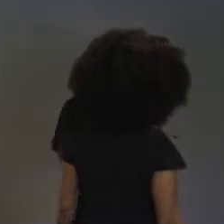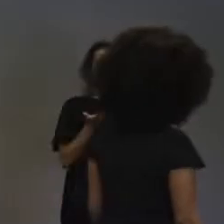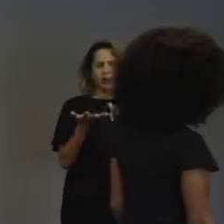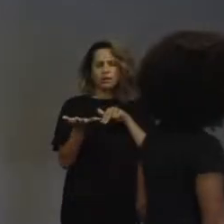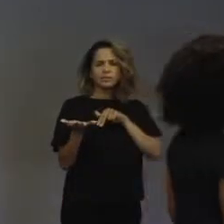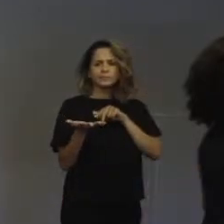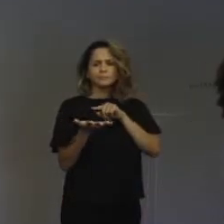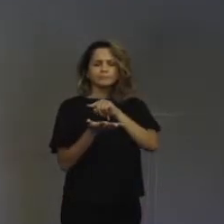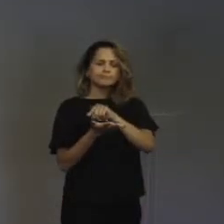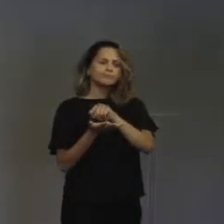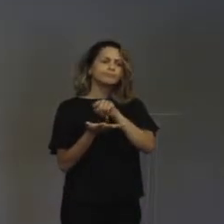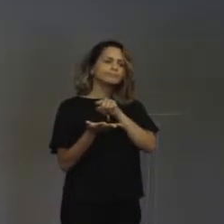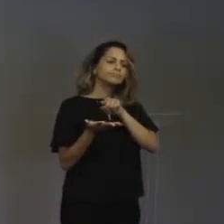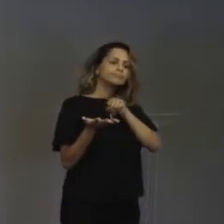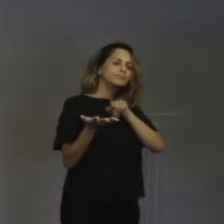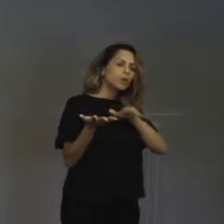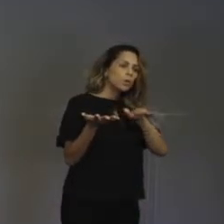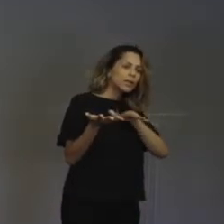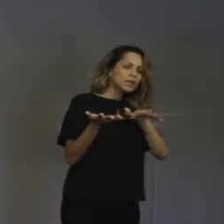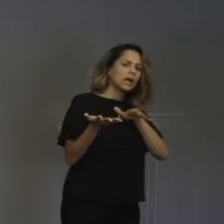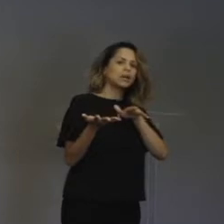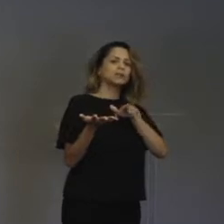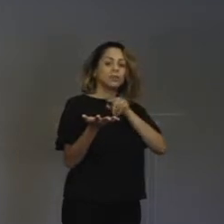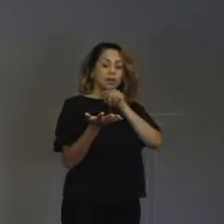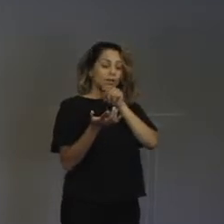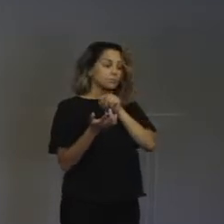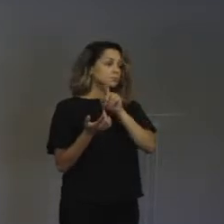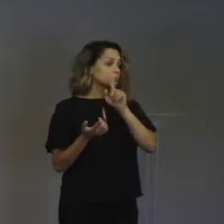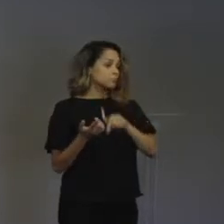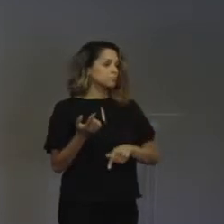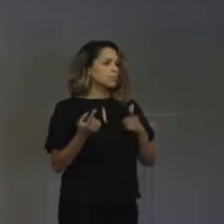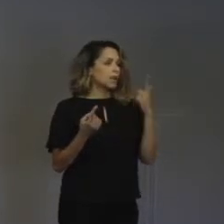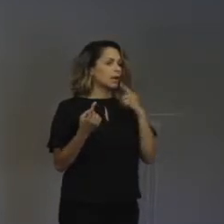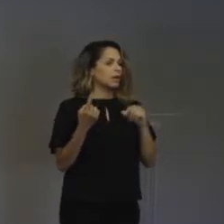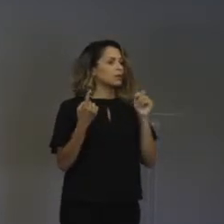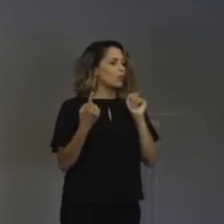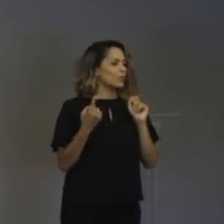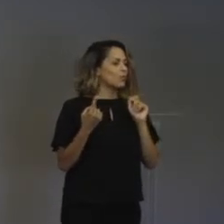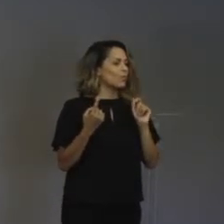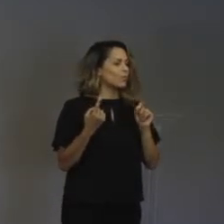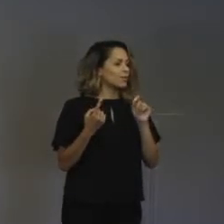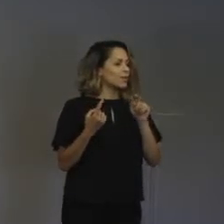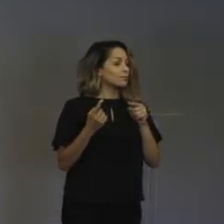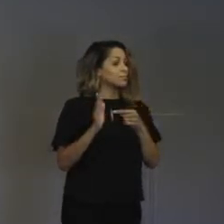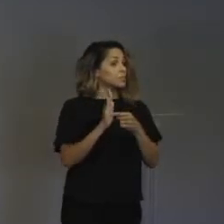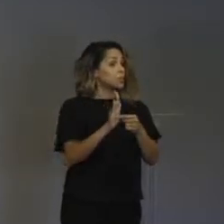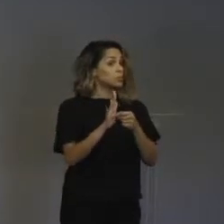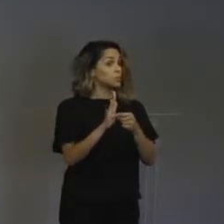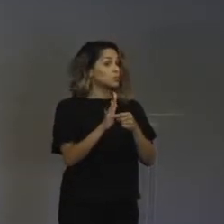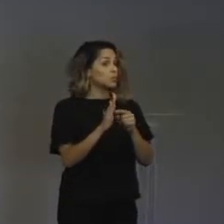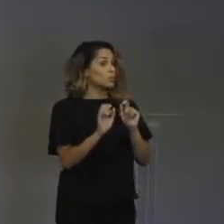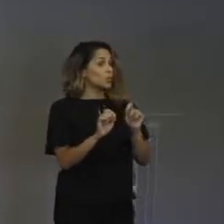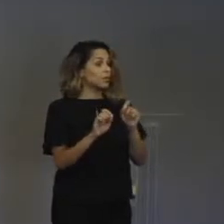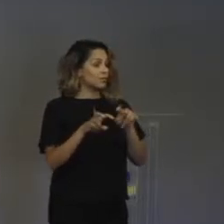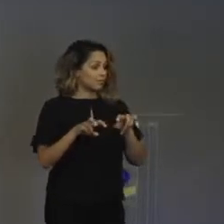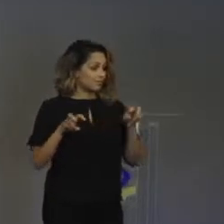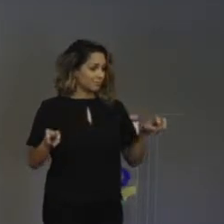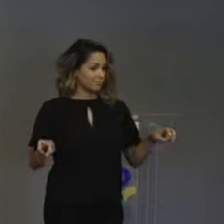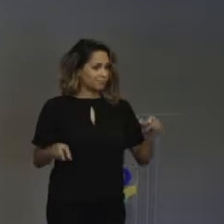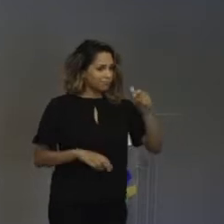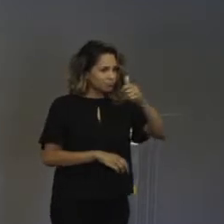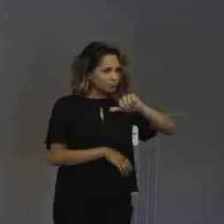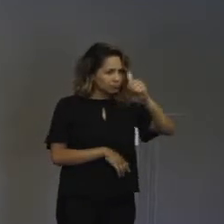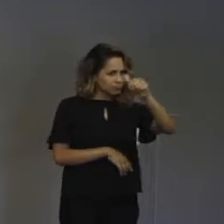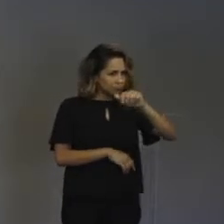ligadas à mobilidade, mas com vários focos diferentes, e essa ganhou. Eu acho que foi uma sinalização da banca julgadora que está na hora da gente o carro não vai deixar